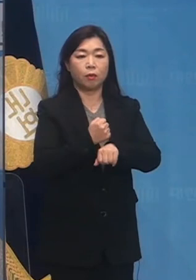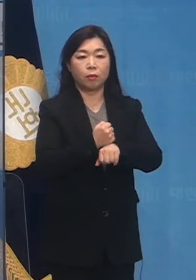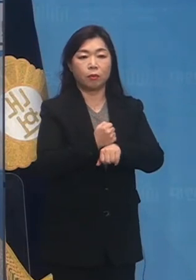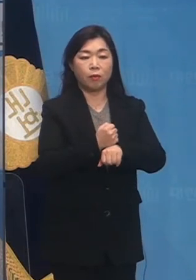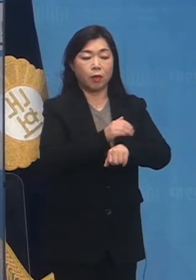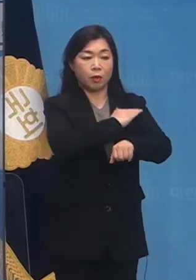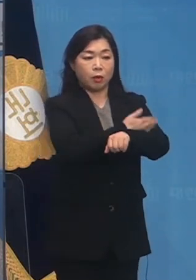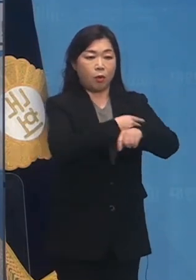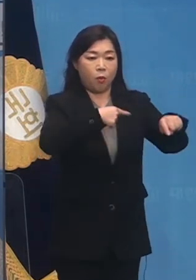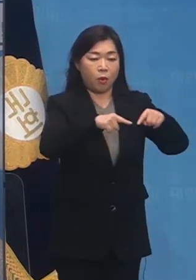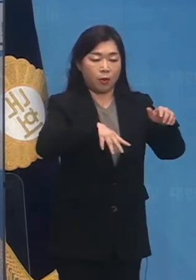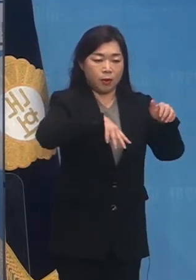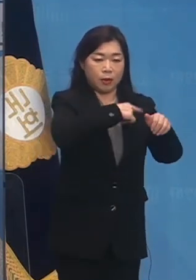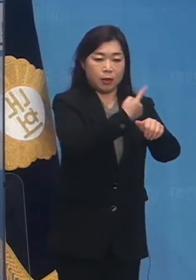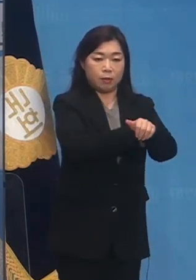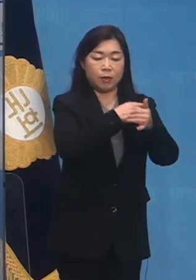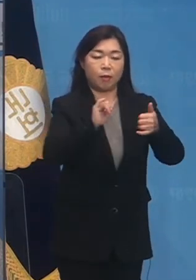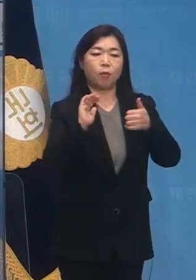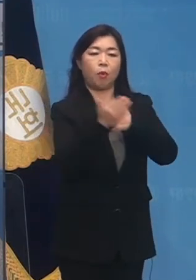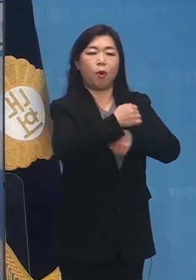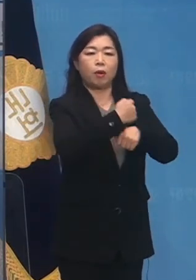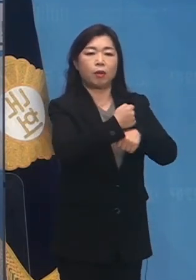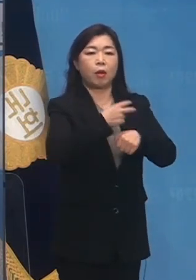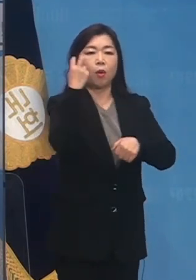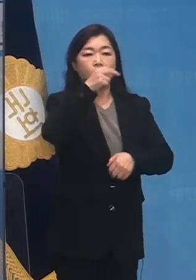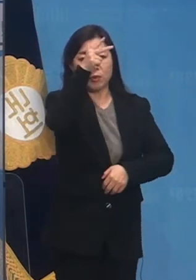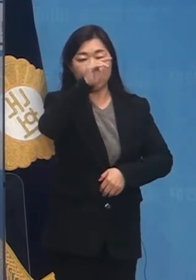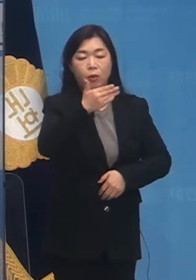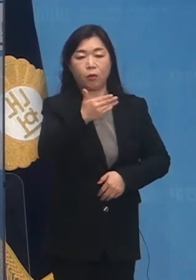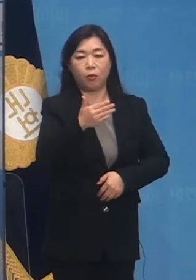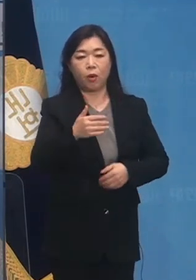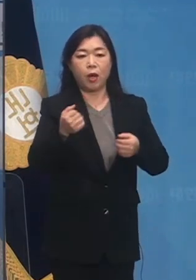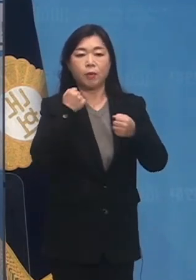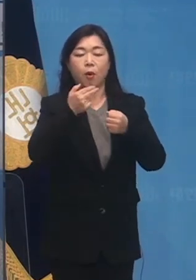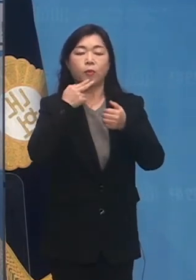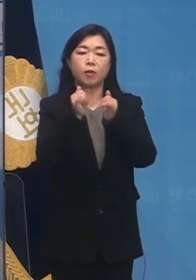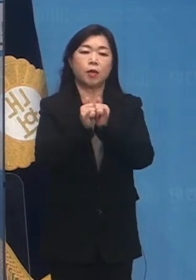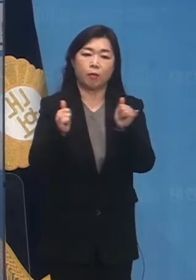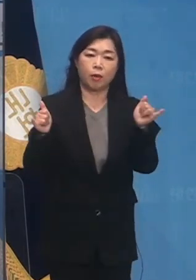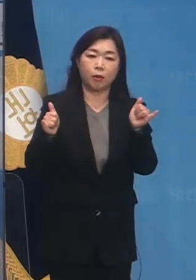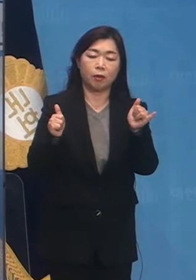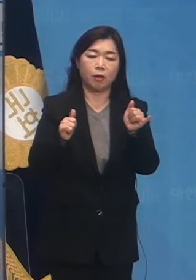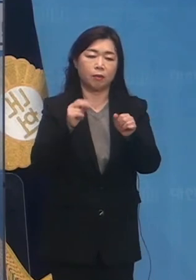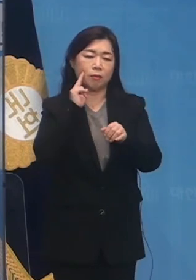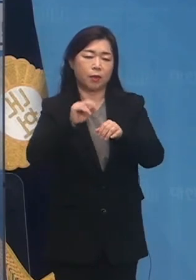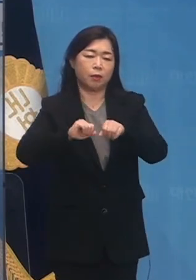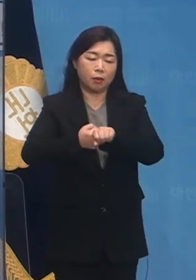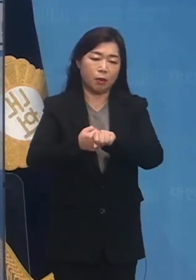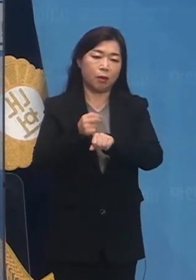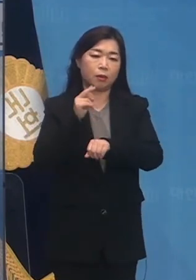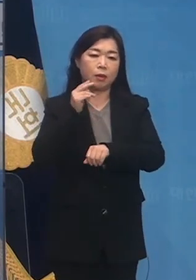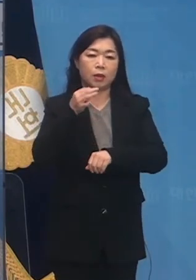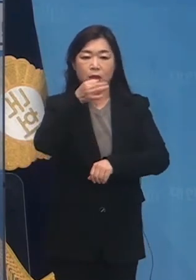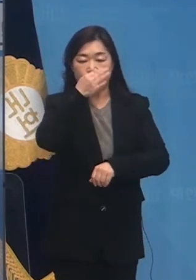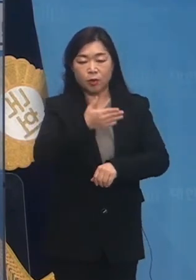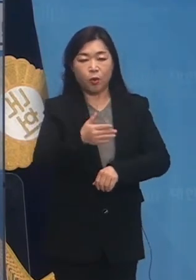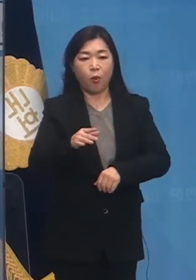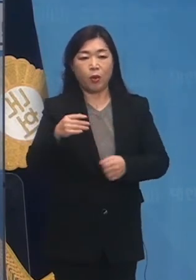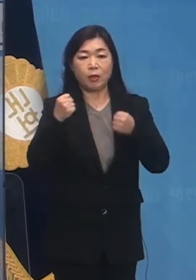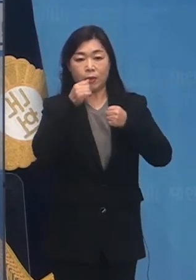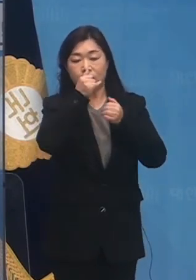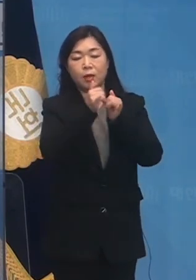권력에 힘있는 사람들을 보호하는 검찰, 힘없는 사람들에게는 가혹하고 힘이 있는